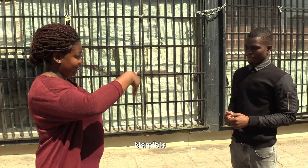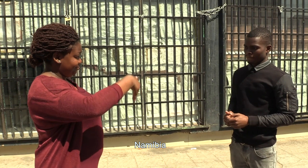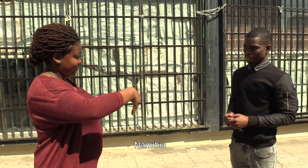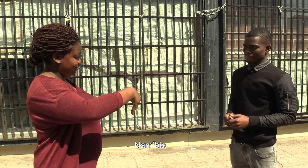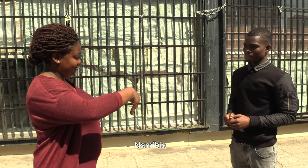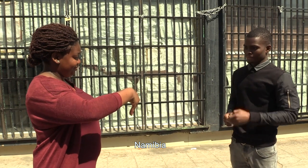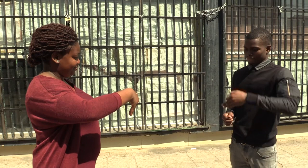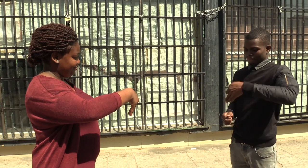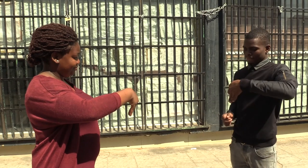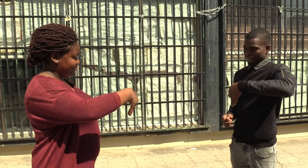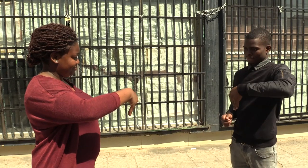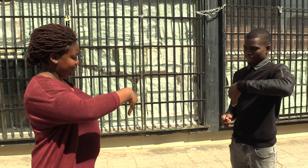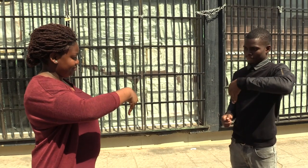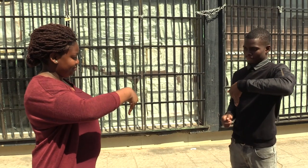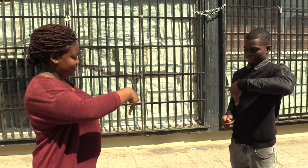Namíbia